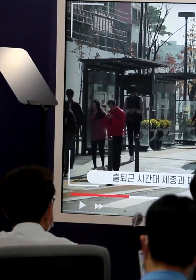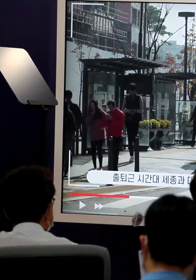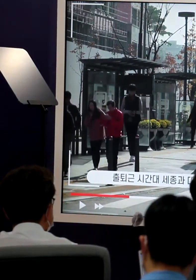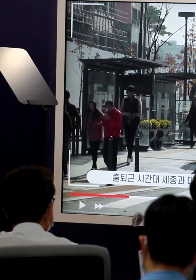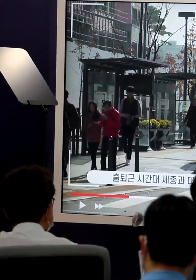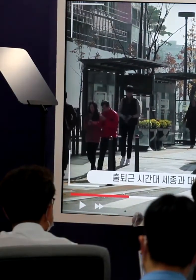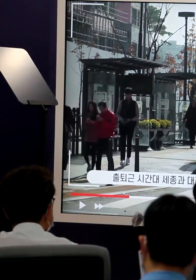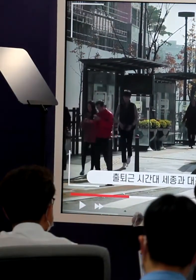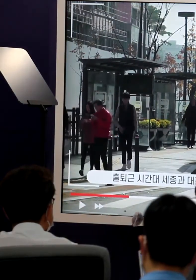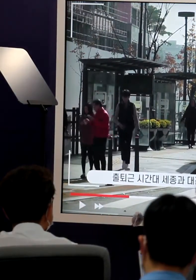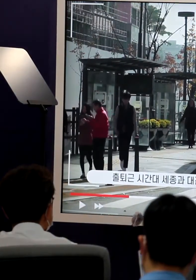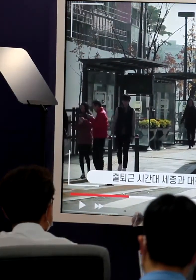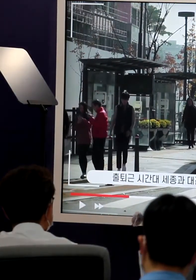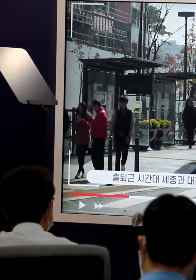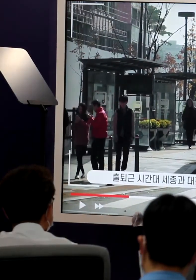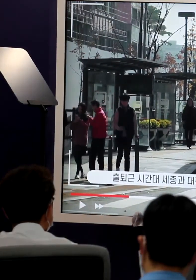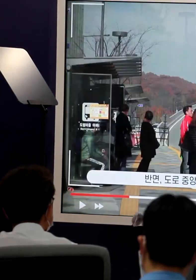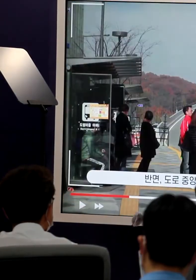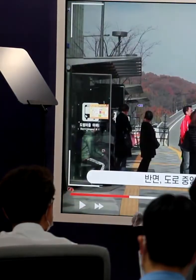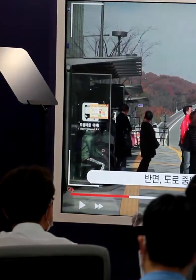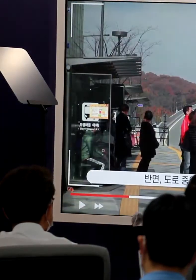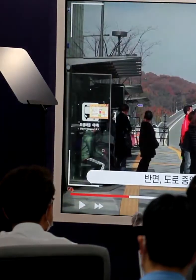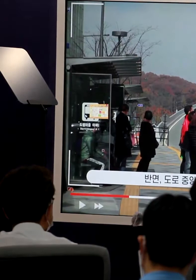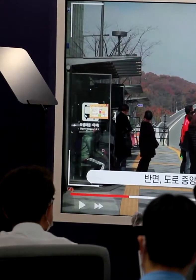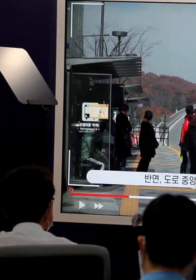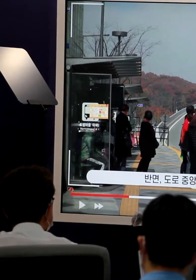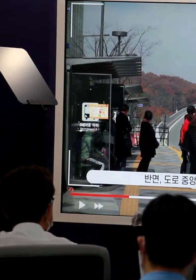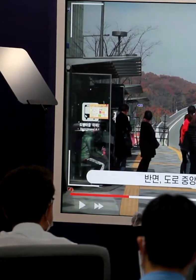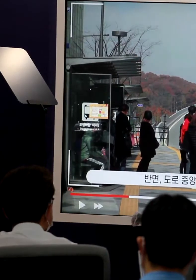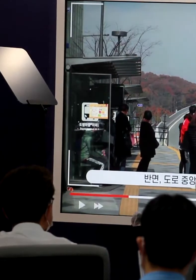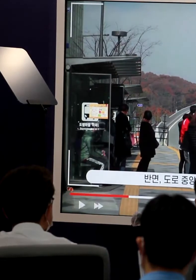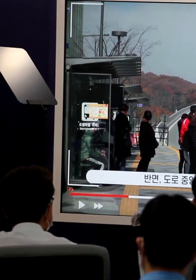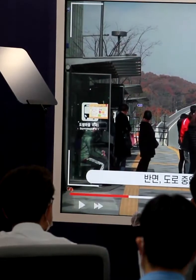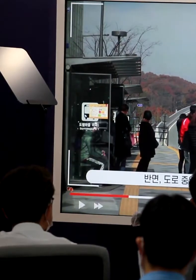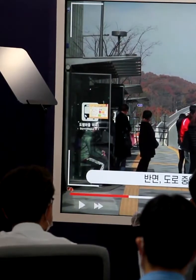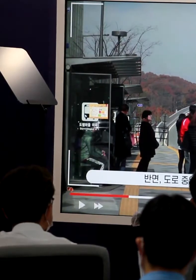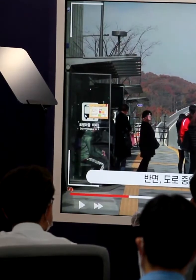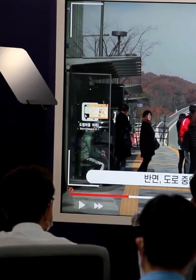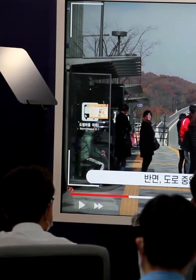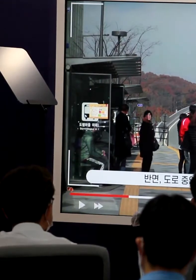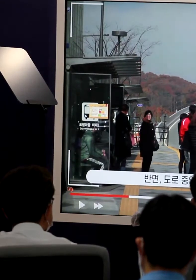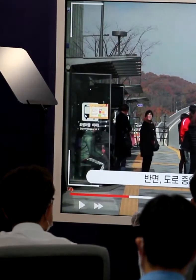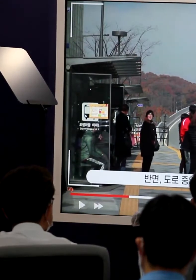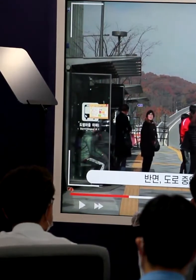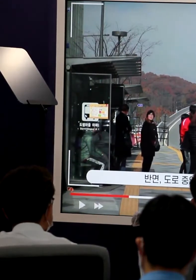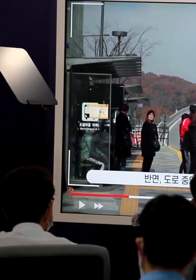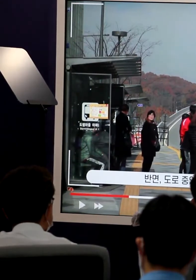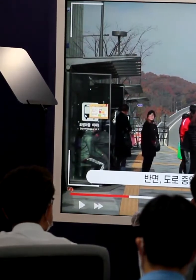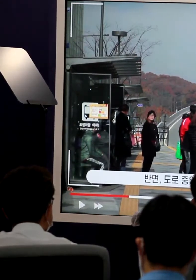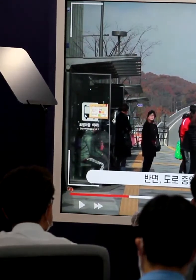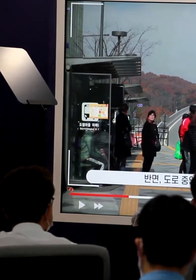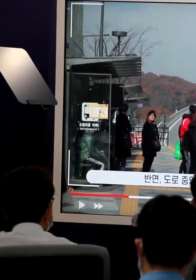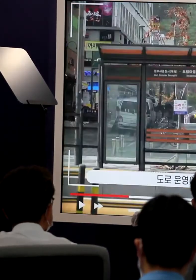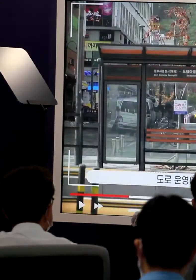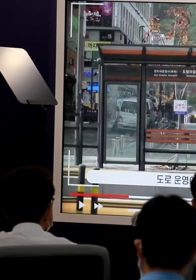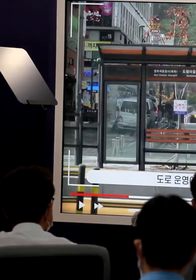도로는 교통지역이 따로 없습니다. 반면 도로 중앙에 위치한 버스 전용차로는 텅 비어있어 도로 운영이